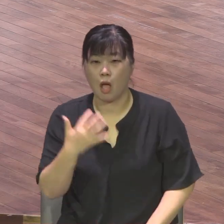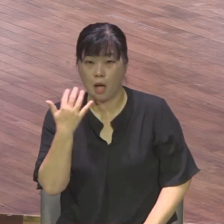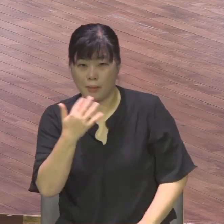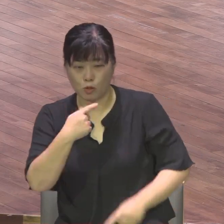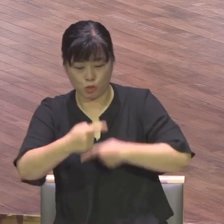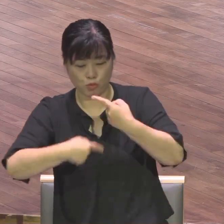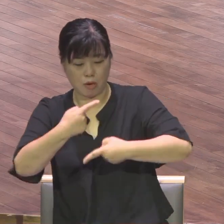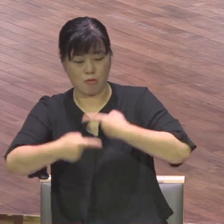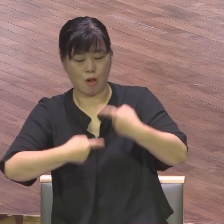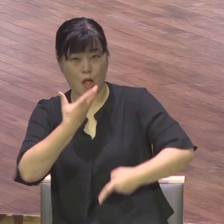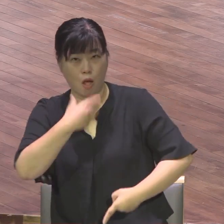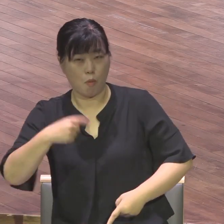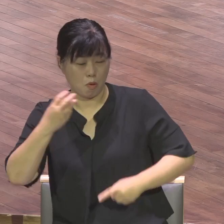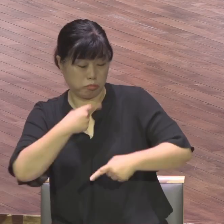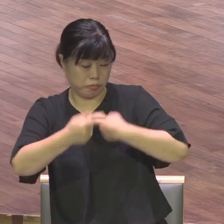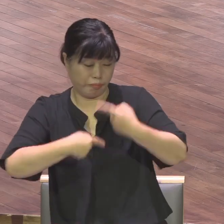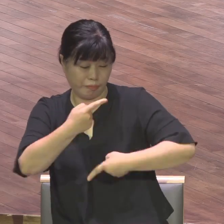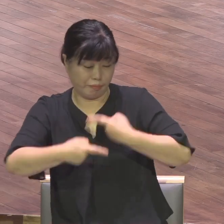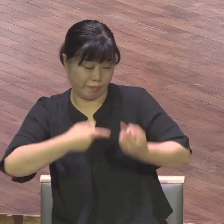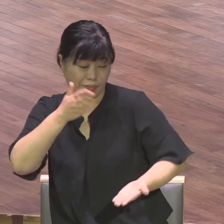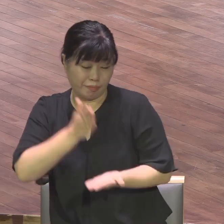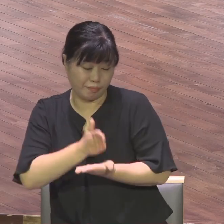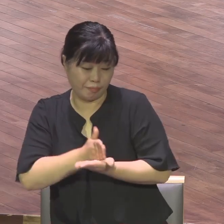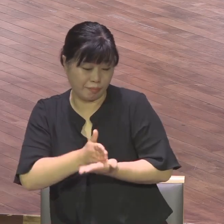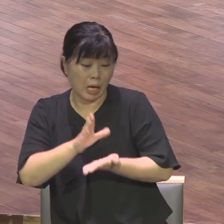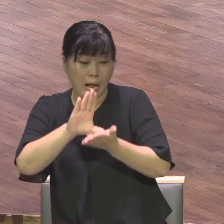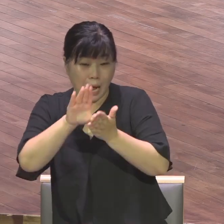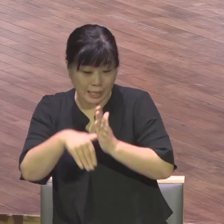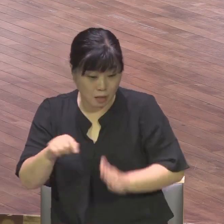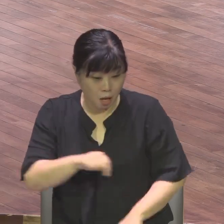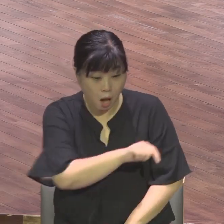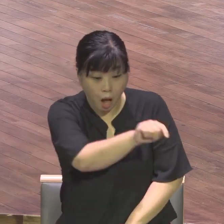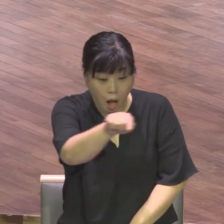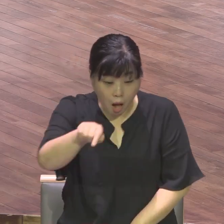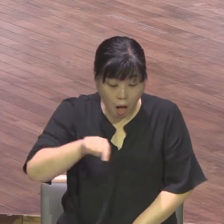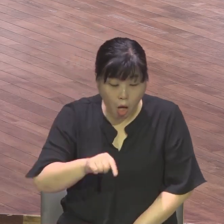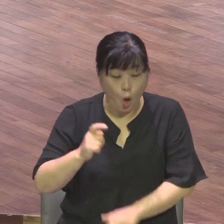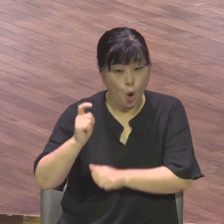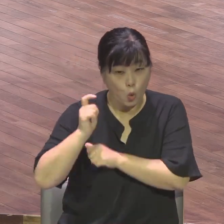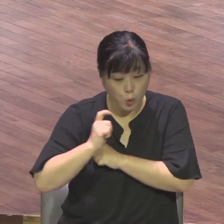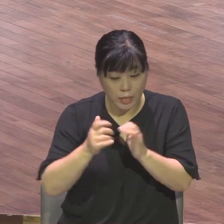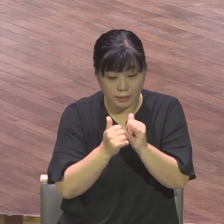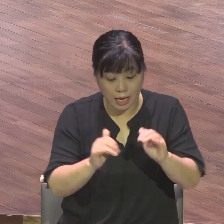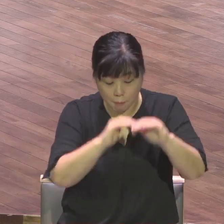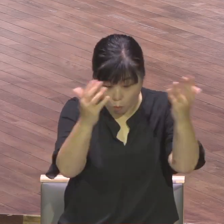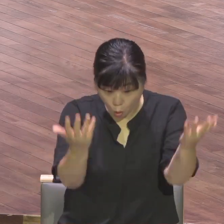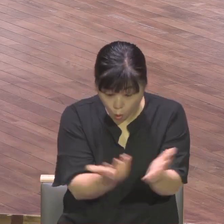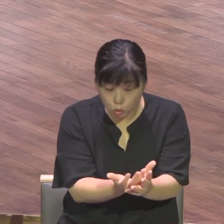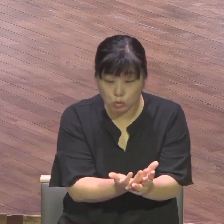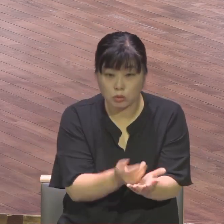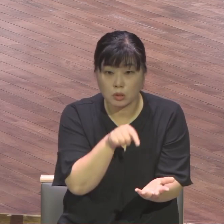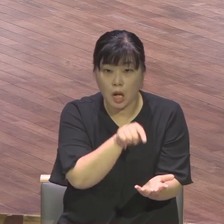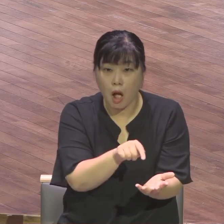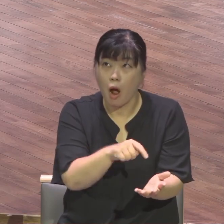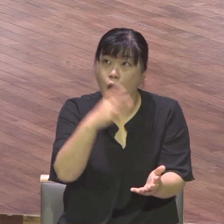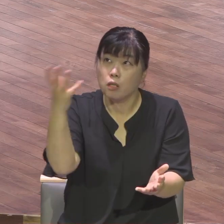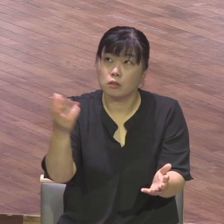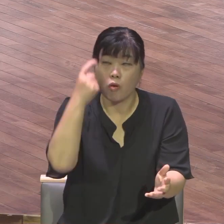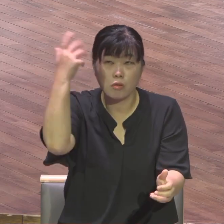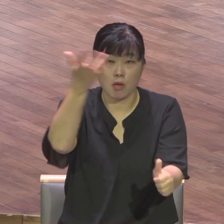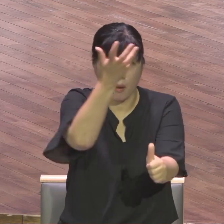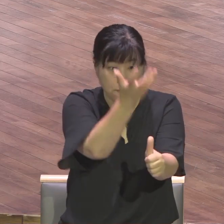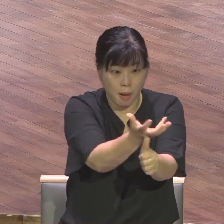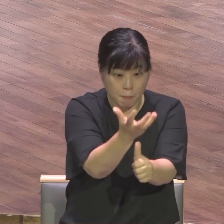때에 성령이 말씀 듣는 모든 사람에게 내려오시니 베드로와 함께 온 할례 받은